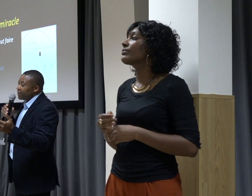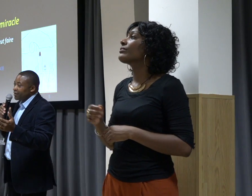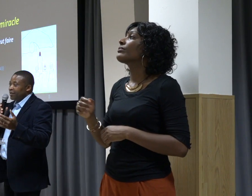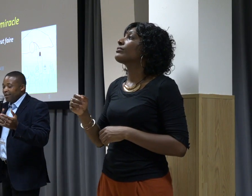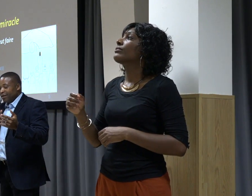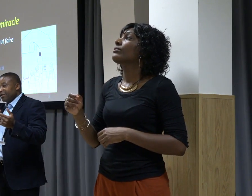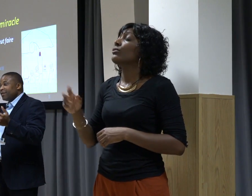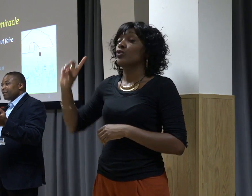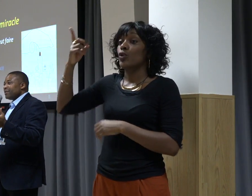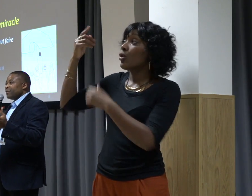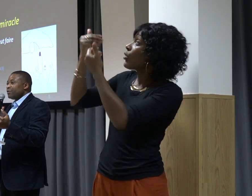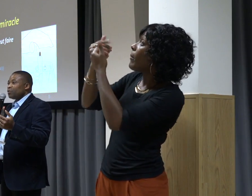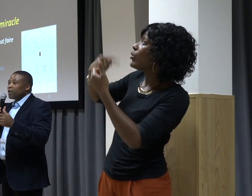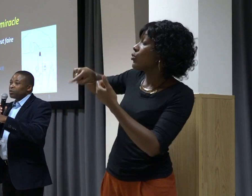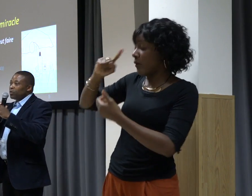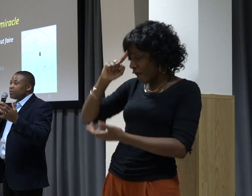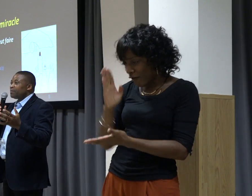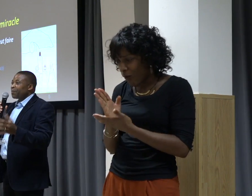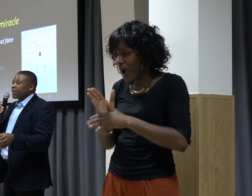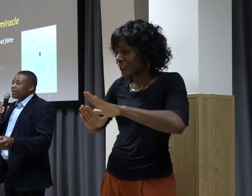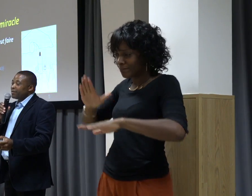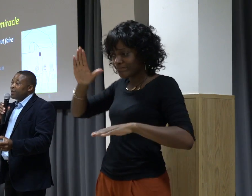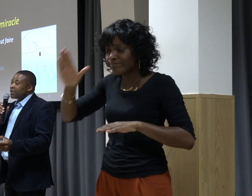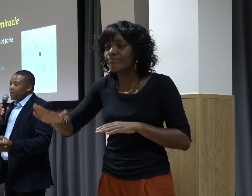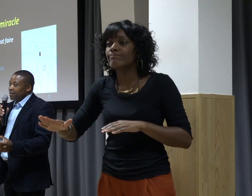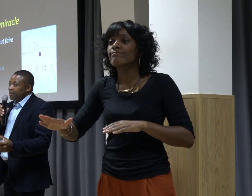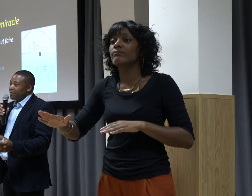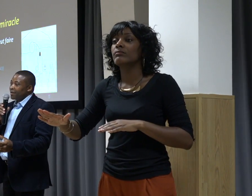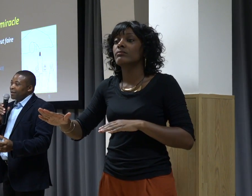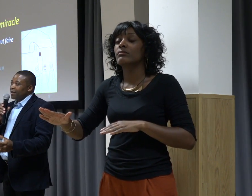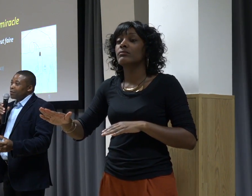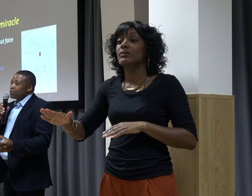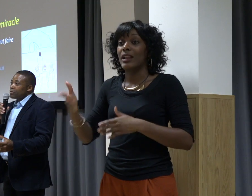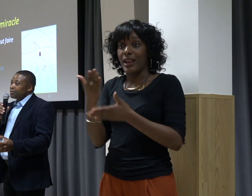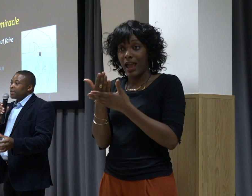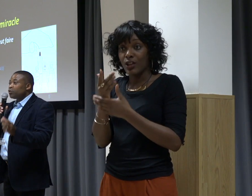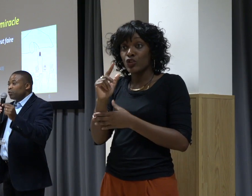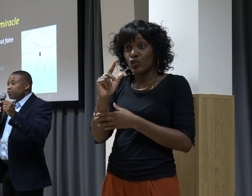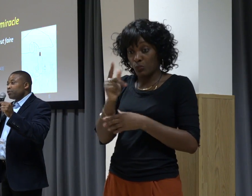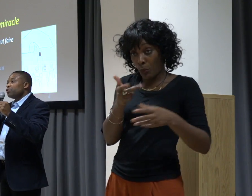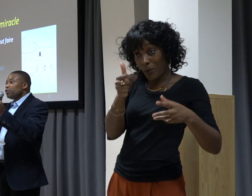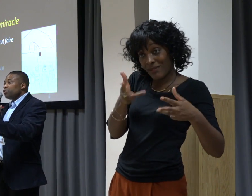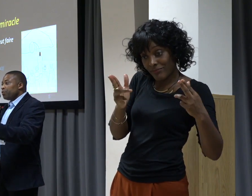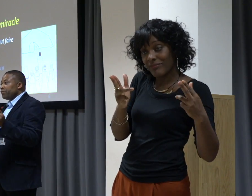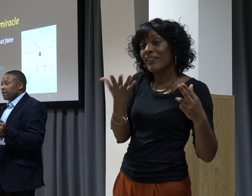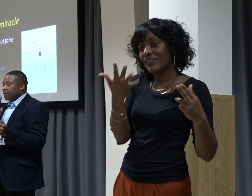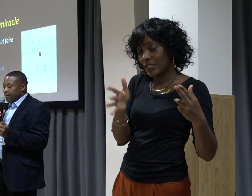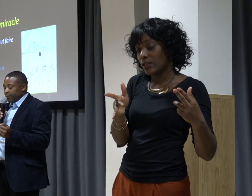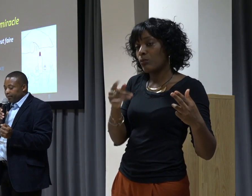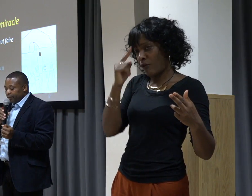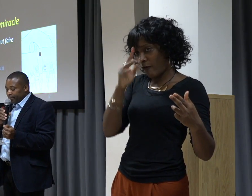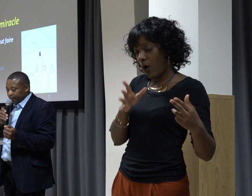faire, nous rentrons dans l'espace des choses que seul Dieu peut